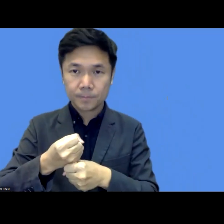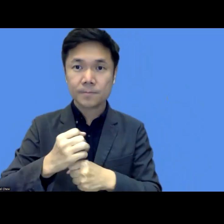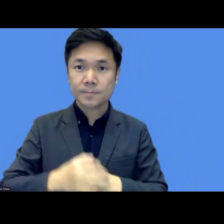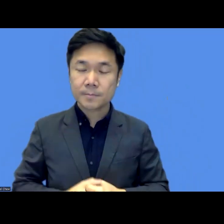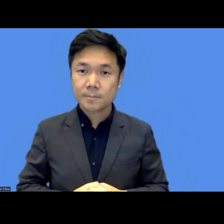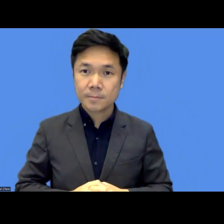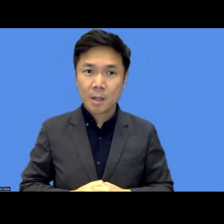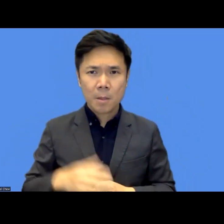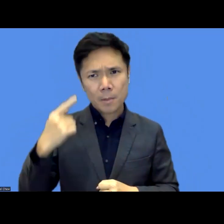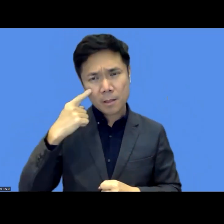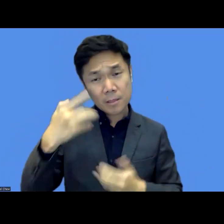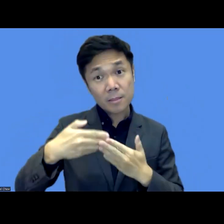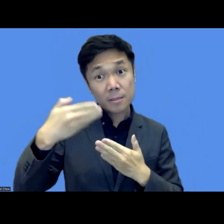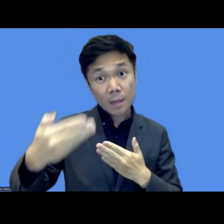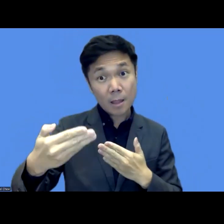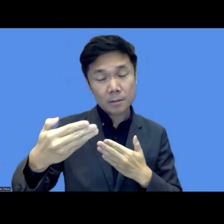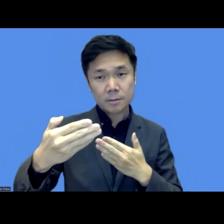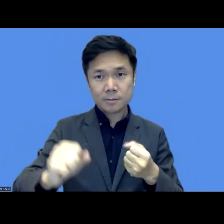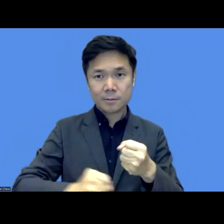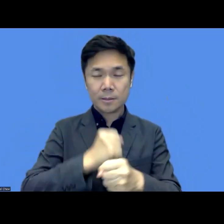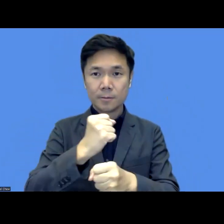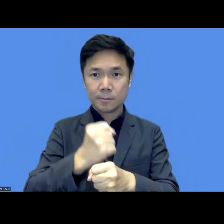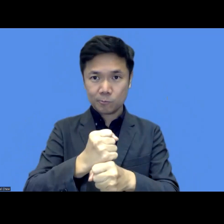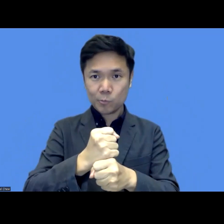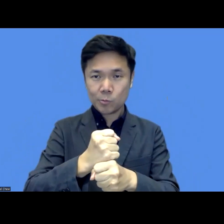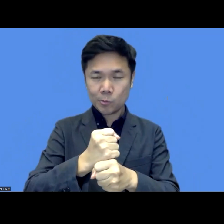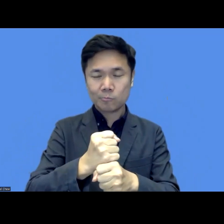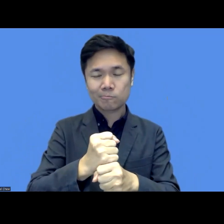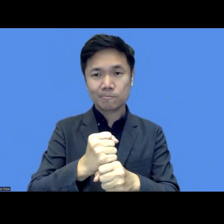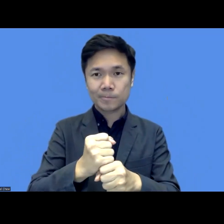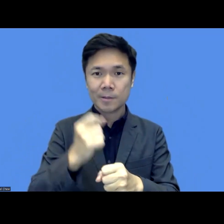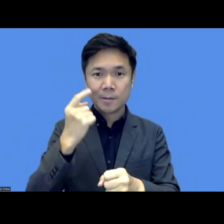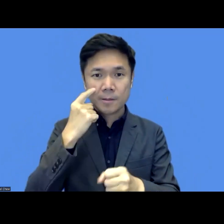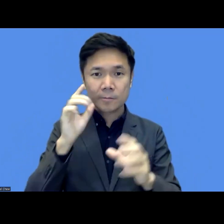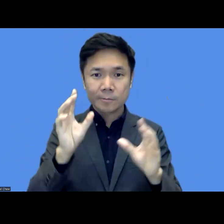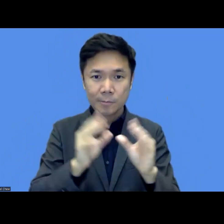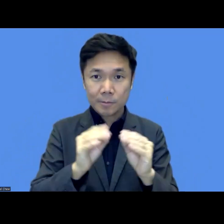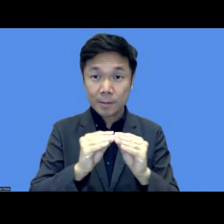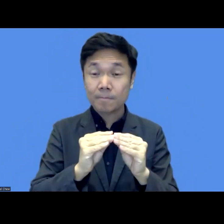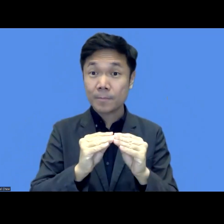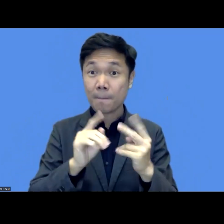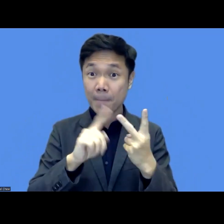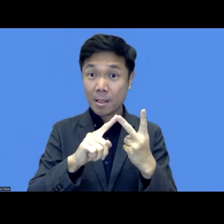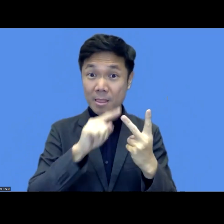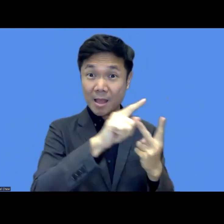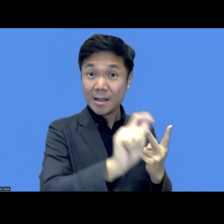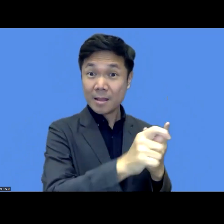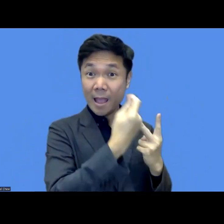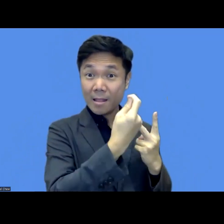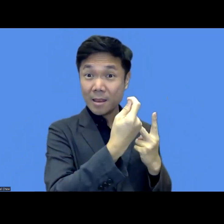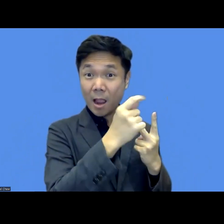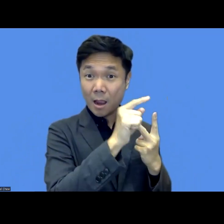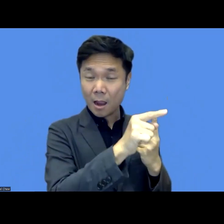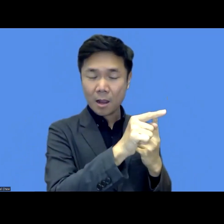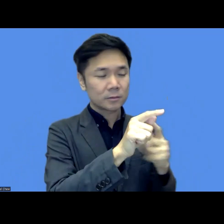Por un plan sobre la inclusividad en la respuesta